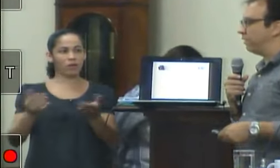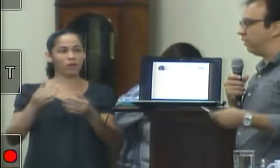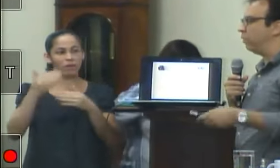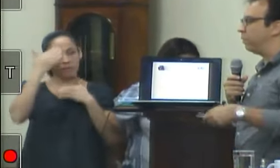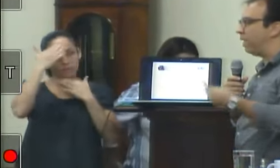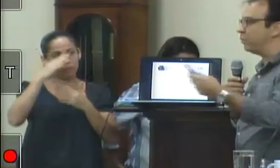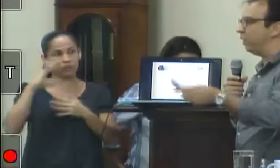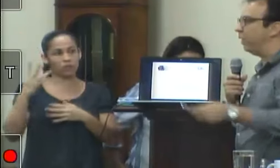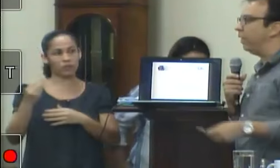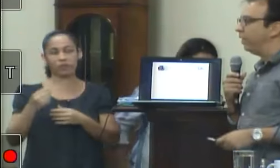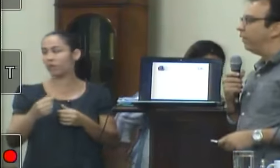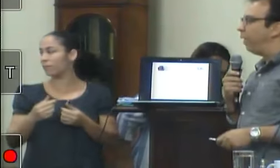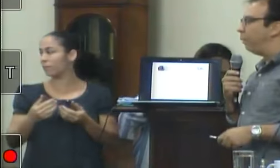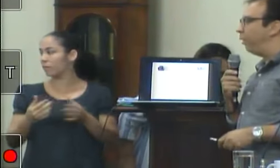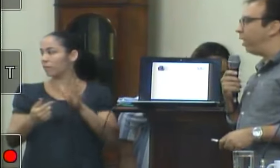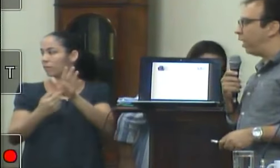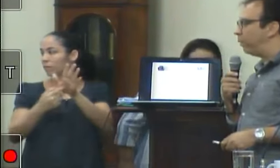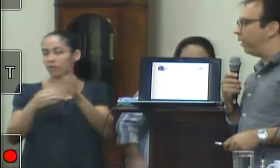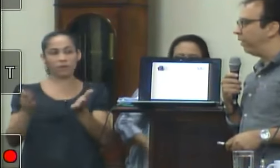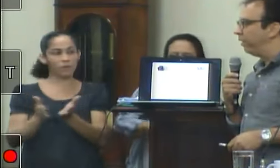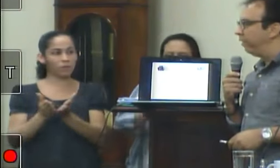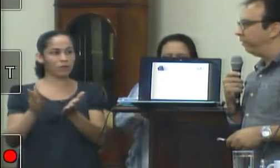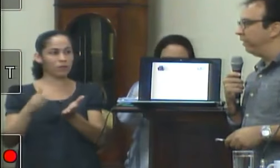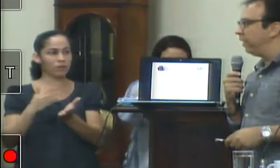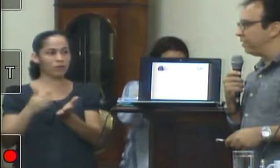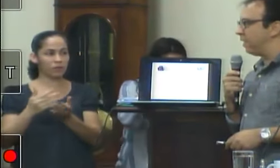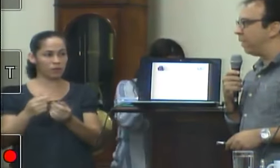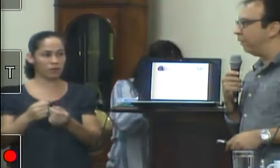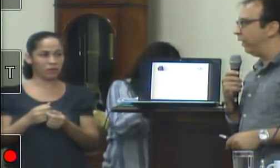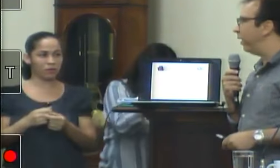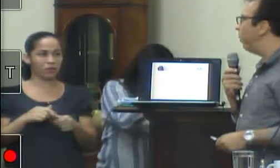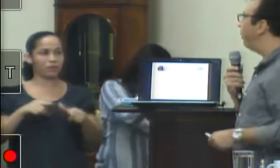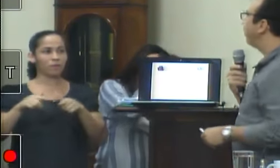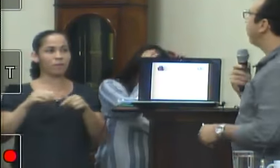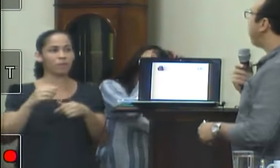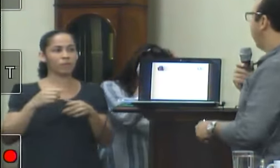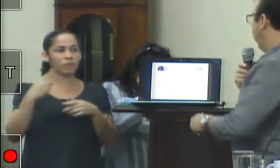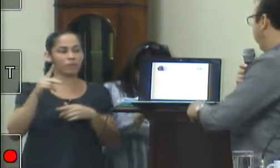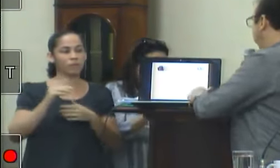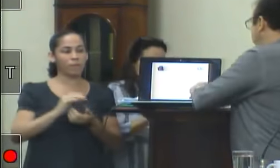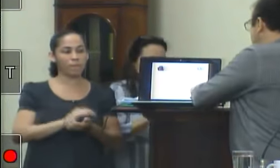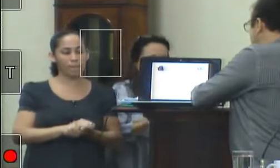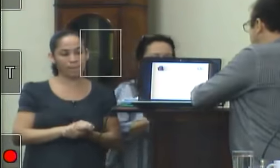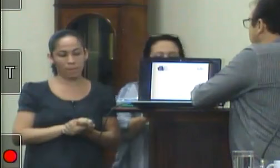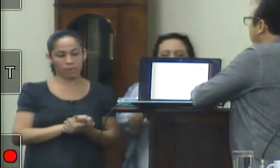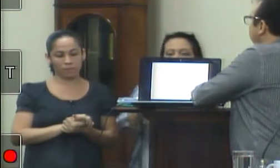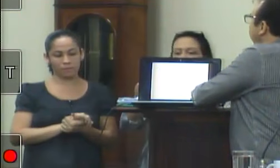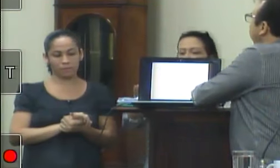pela cessão do espaço, pelo apoio que a Câmara vem dando esse trabalho dele, tá bom?